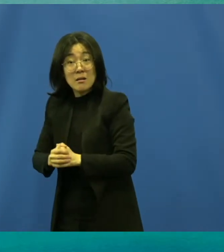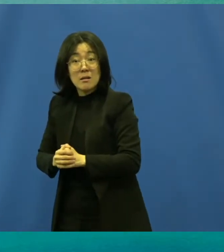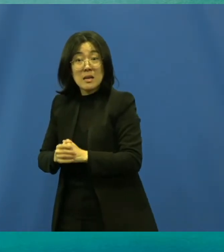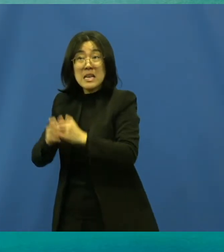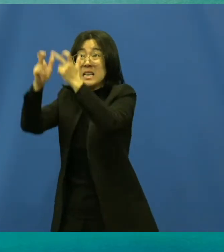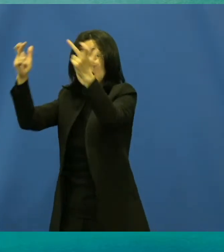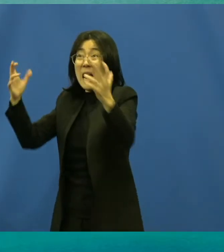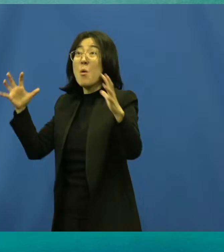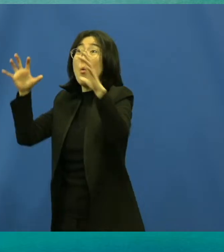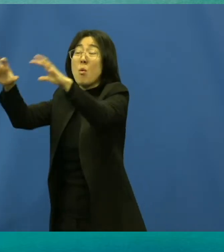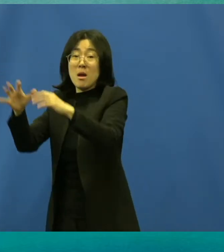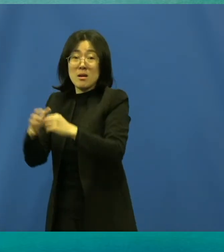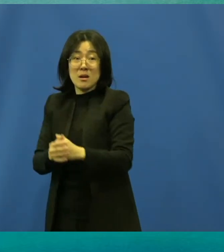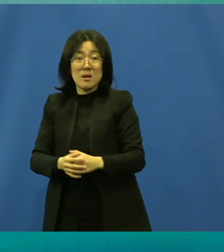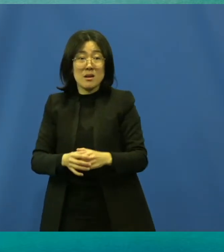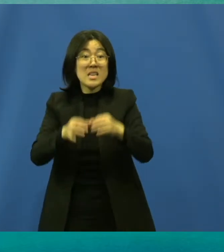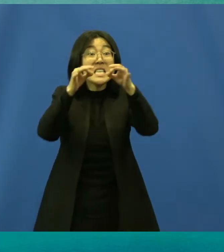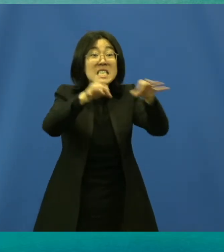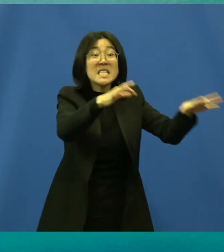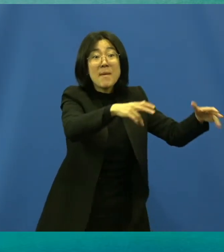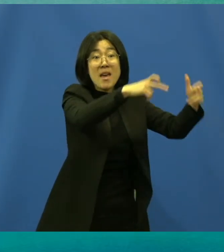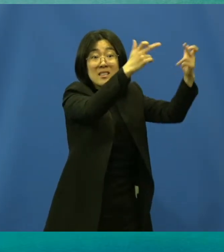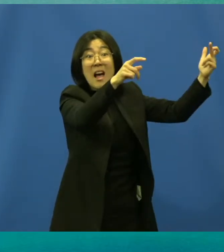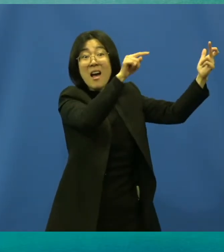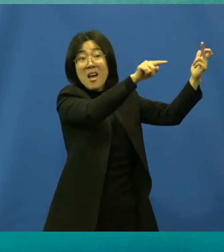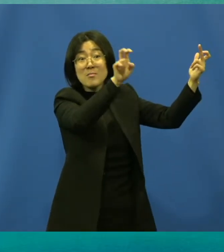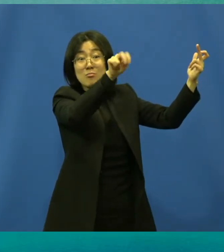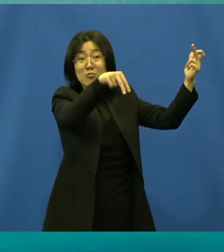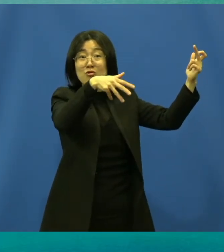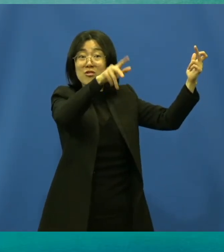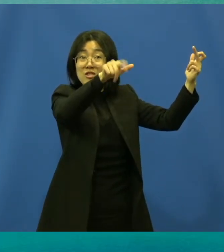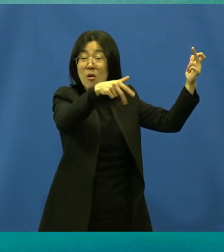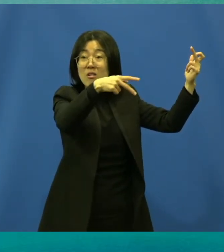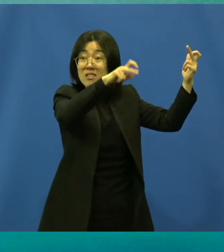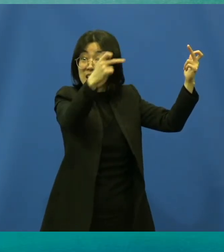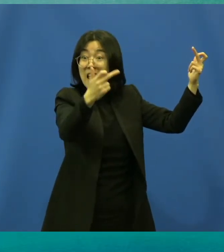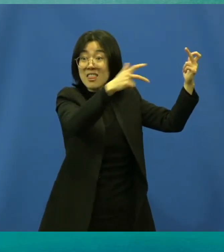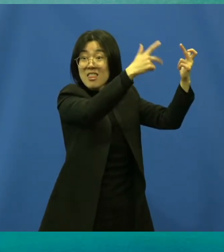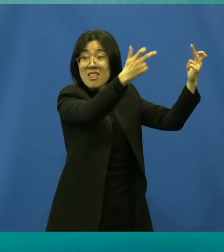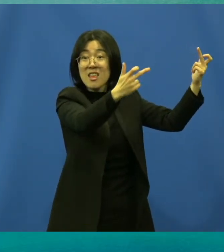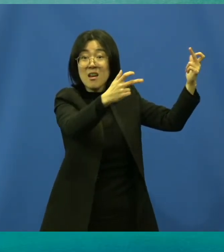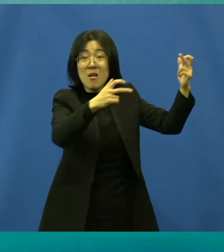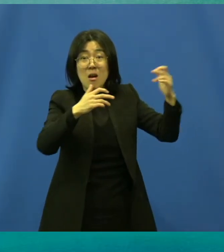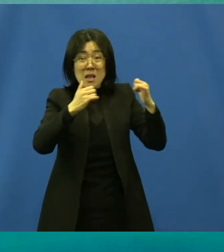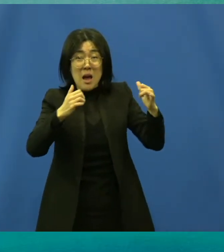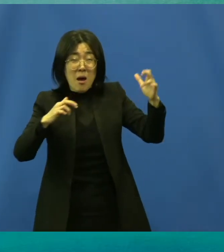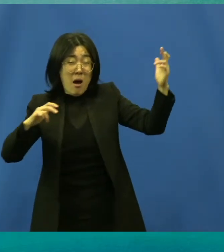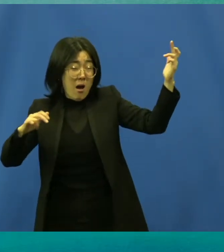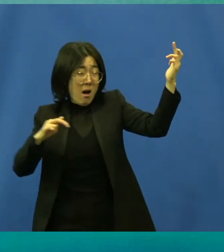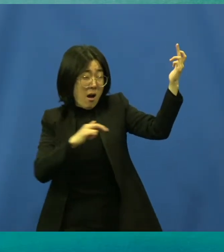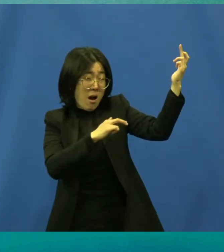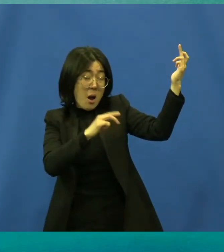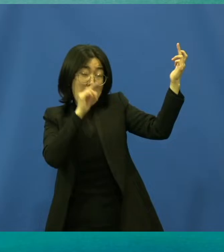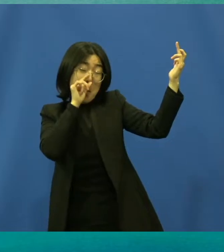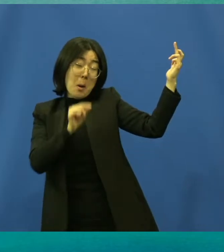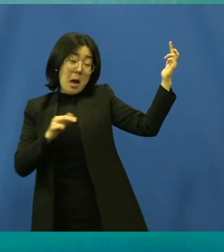무척산 김해 생림에 있는데 그거는 올라가는데도 힘듭니다. 얼마나 길이 가파른지 기도원으로 가는 길.